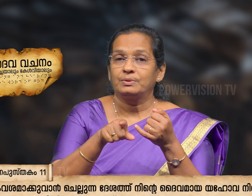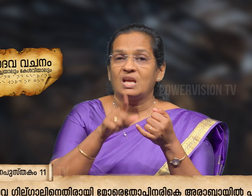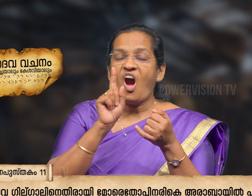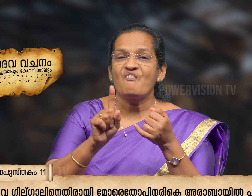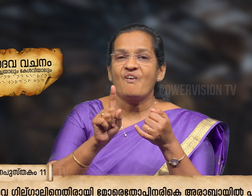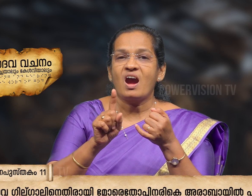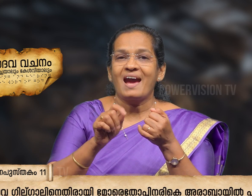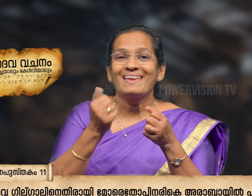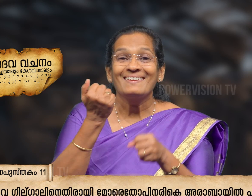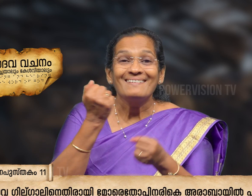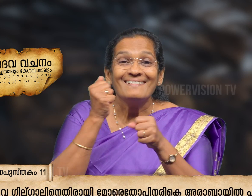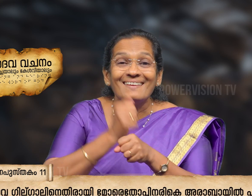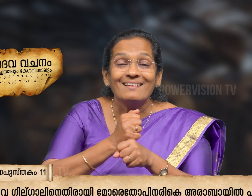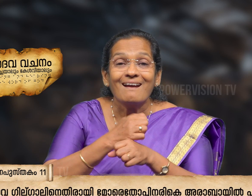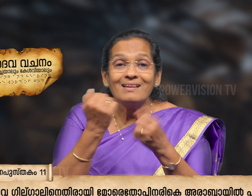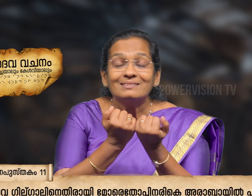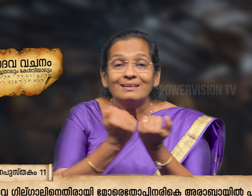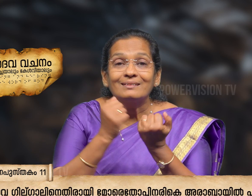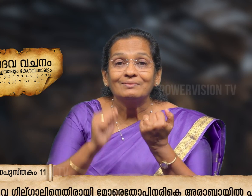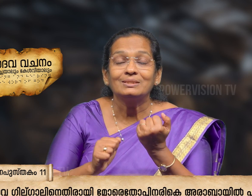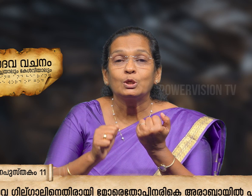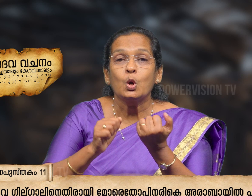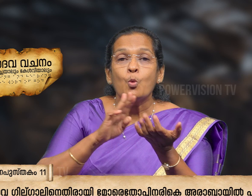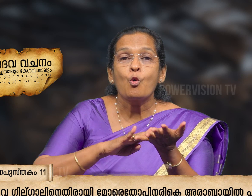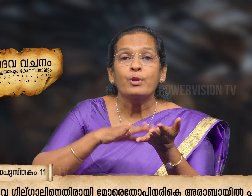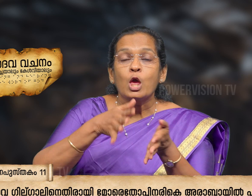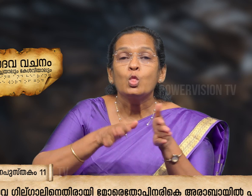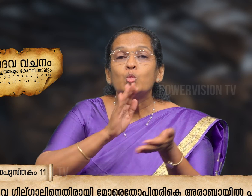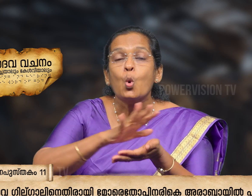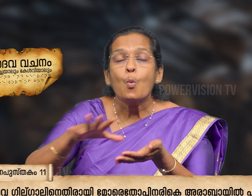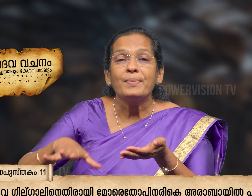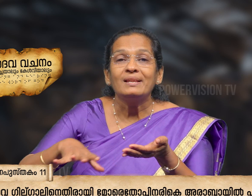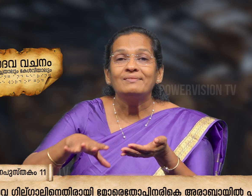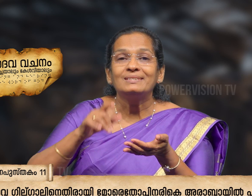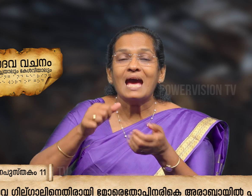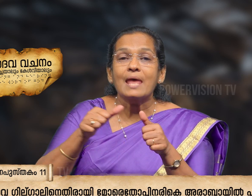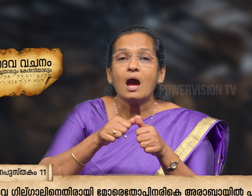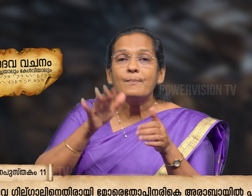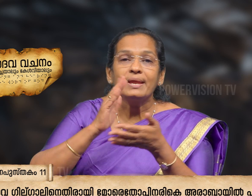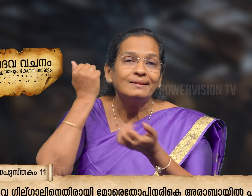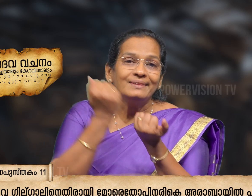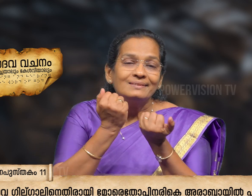അവ ഗിൽഗാലിനെതിരായി മോരെ തോപ്പിനരികെ അരാബയിൽ പാർക്കുന്ന കനാനിയരുടെ